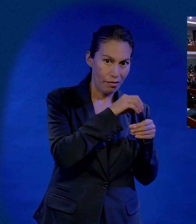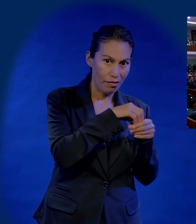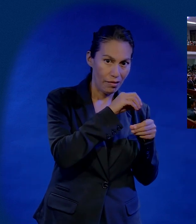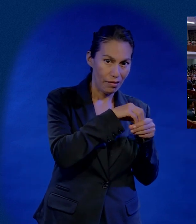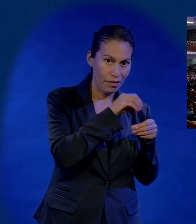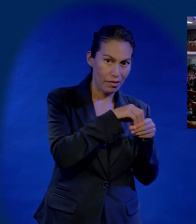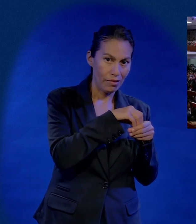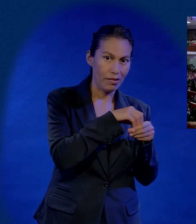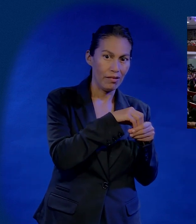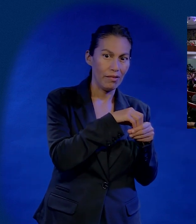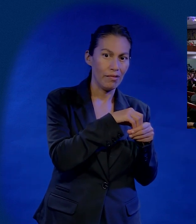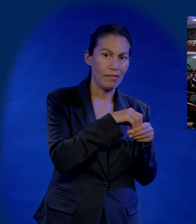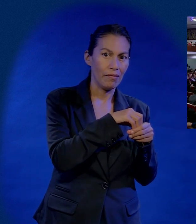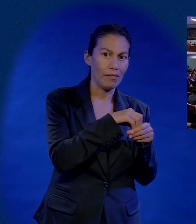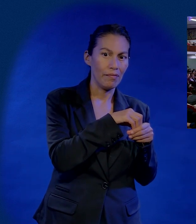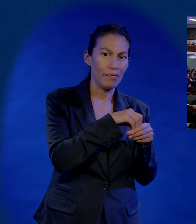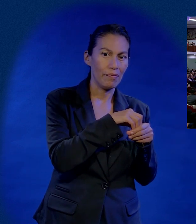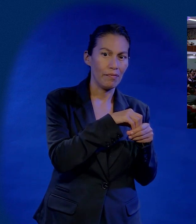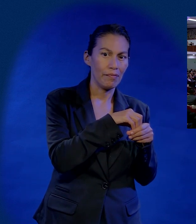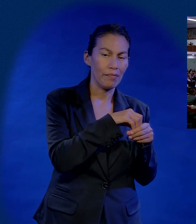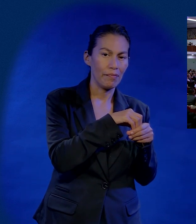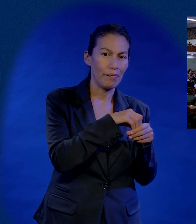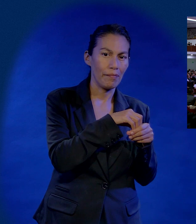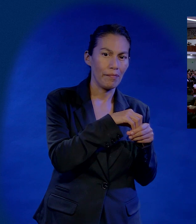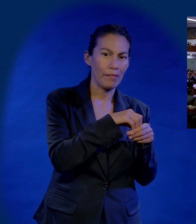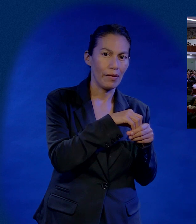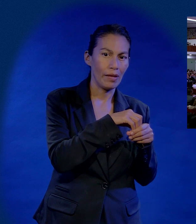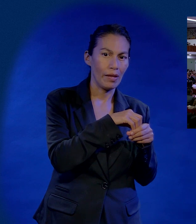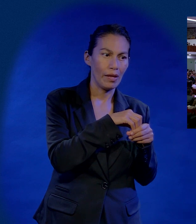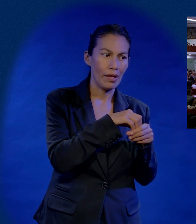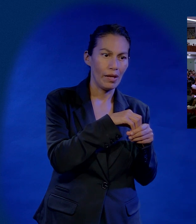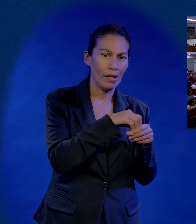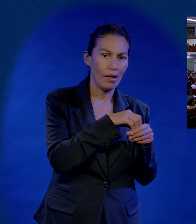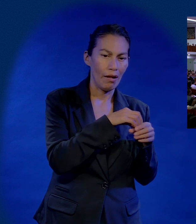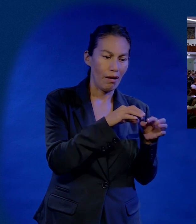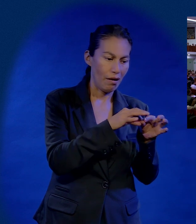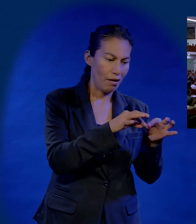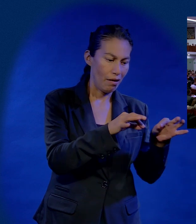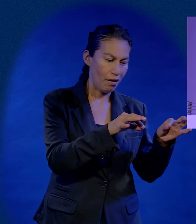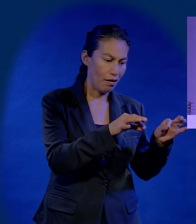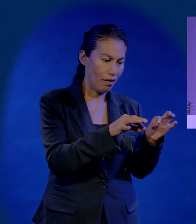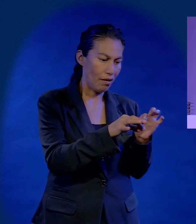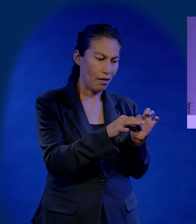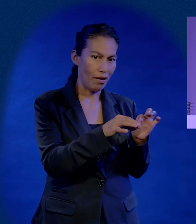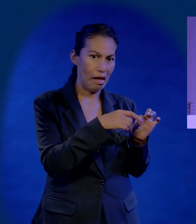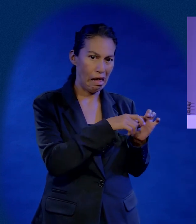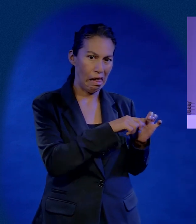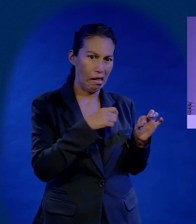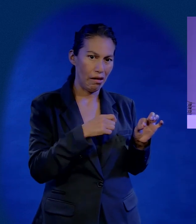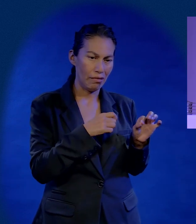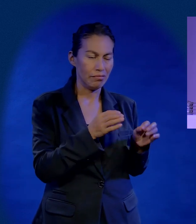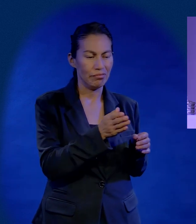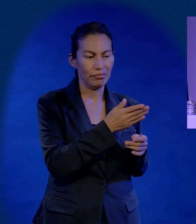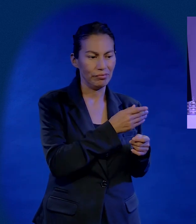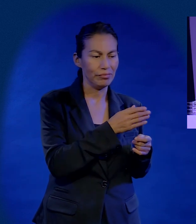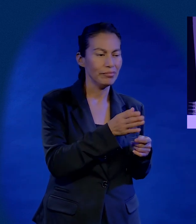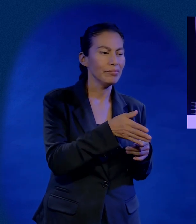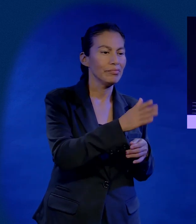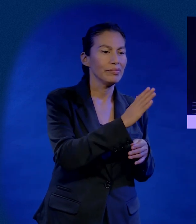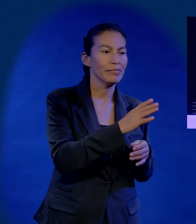puerta, teníamos una manera secreta de entrar con pues estaba amarrado con un alambre, ¡pum!, abrí